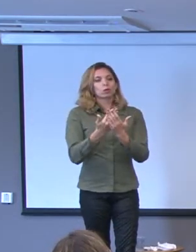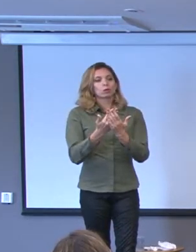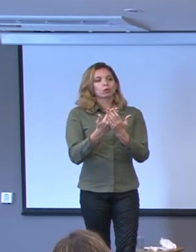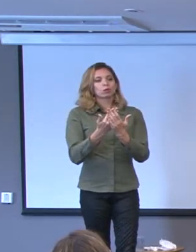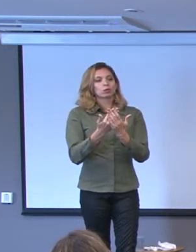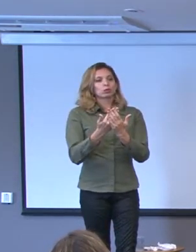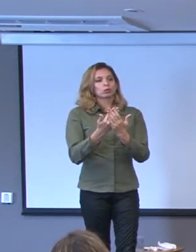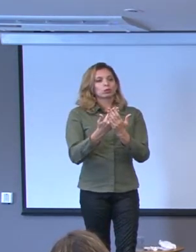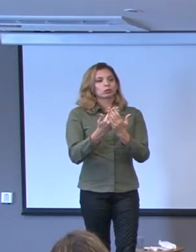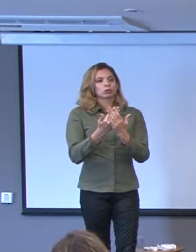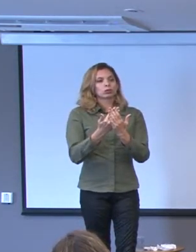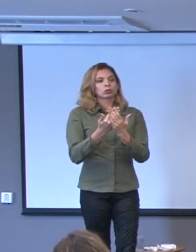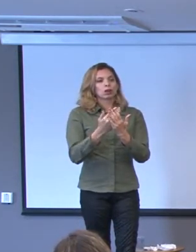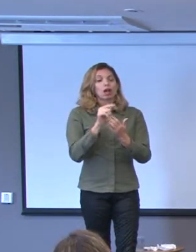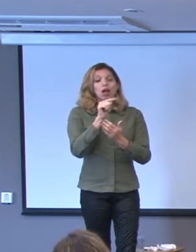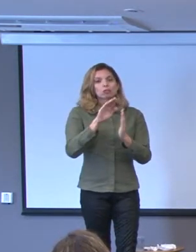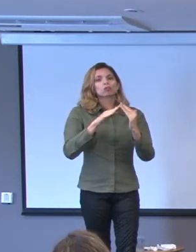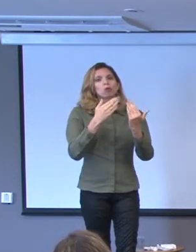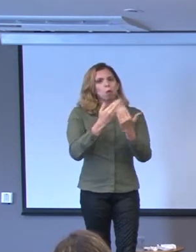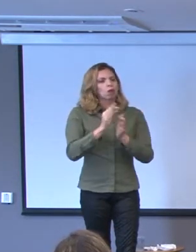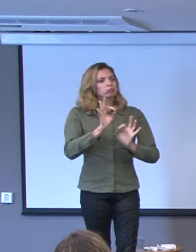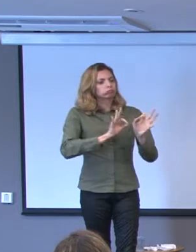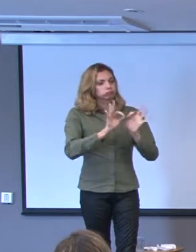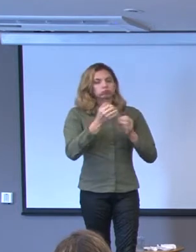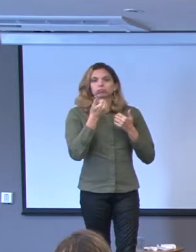vi isso mais de uma vez, mas essa escola era muito bem feita.